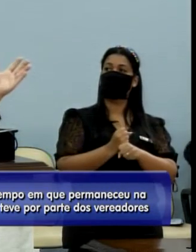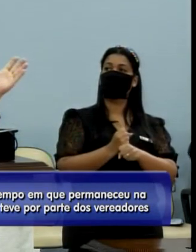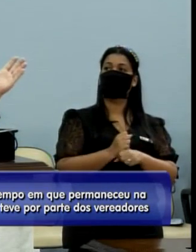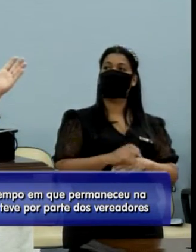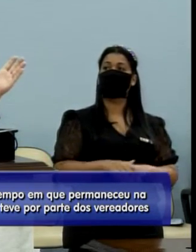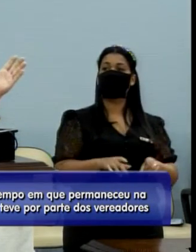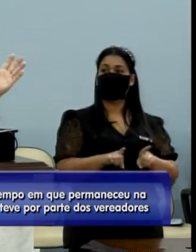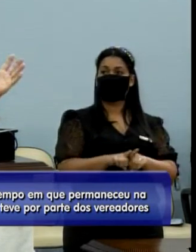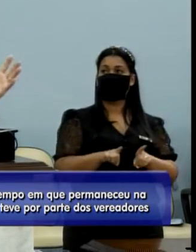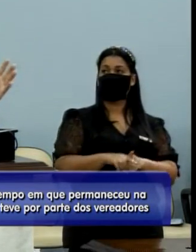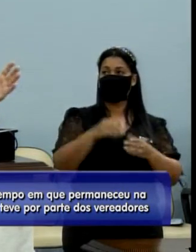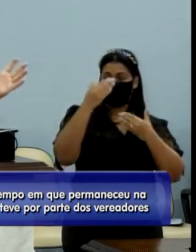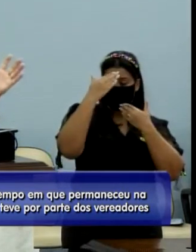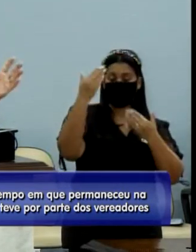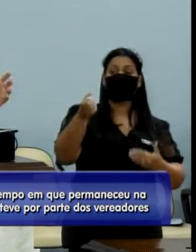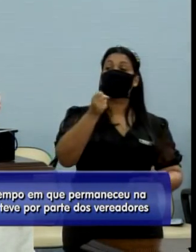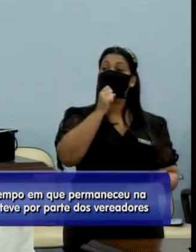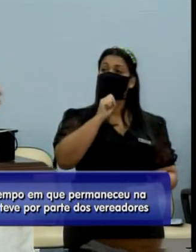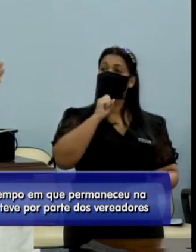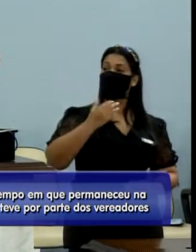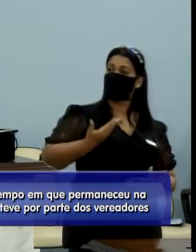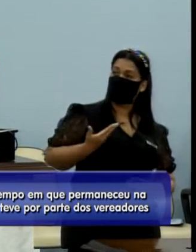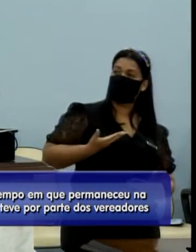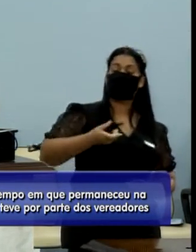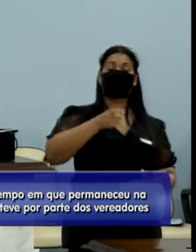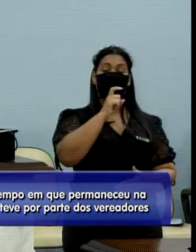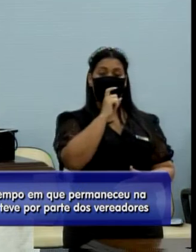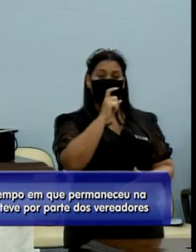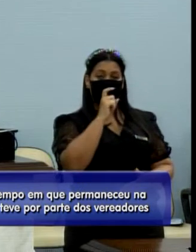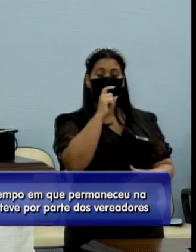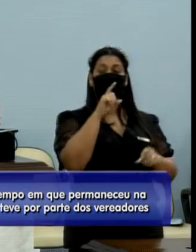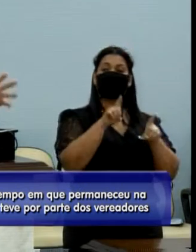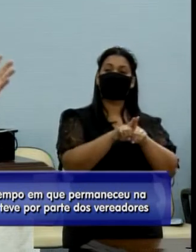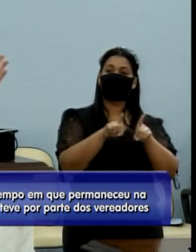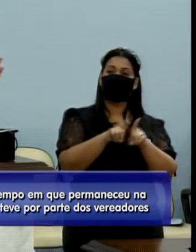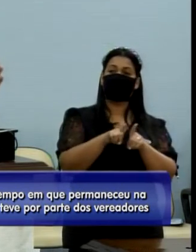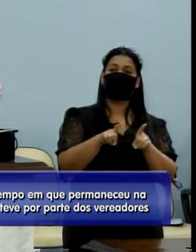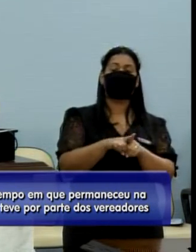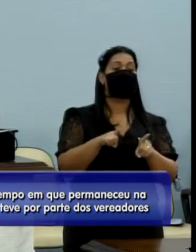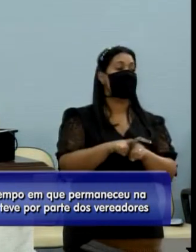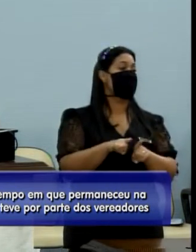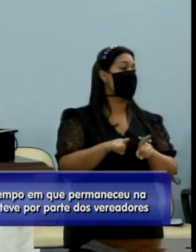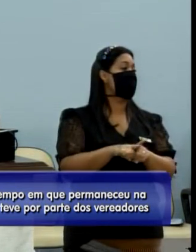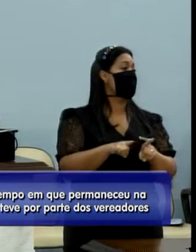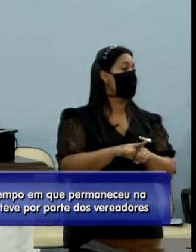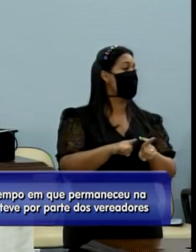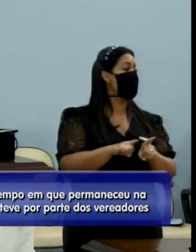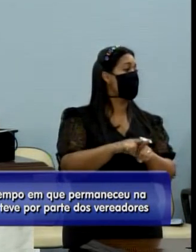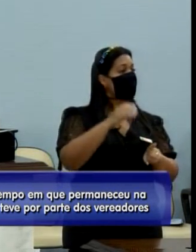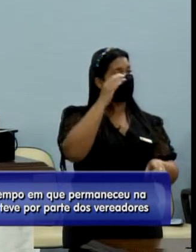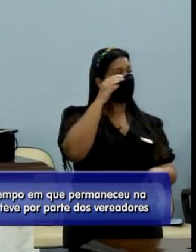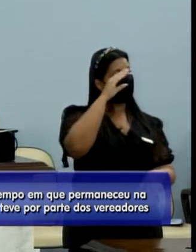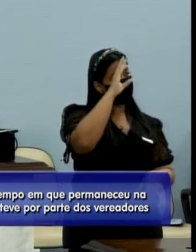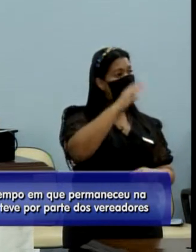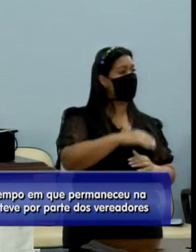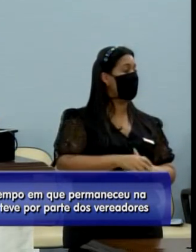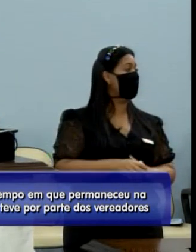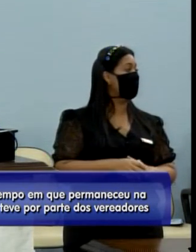e agradecer aos antigos colegas o Pedro por Jean Charles o Jorge Menezes